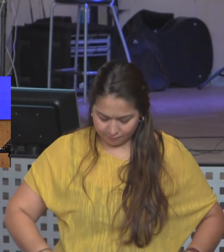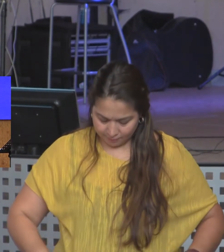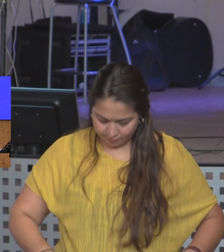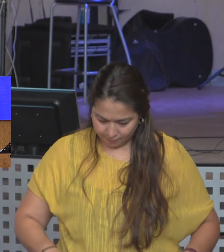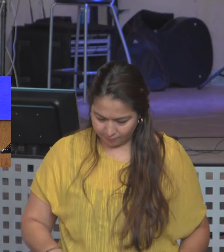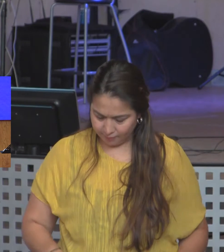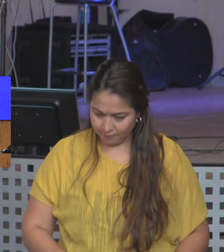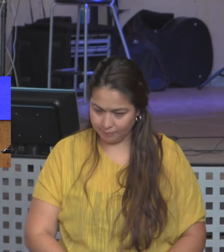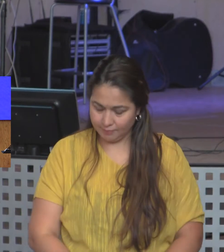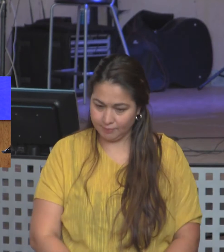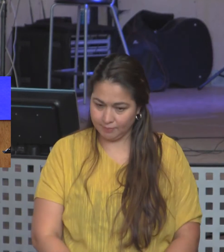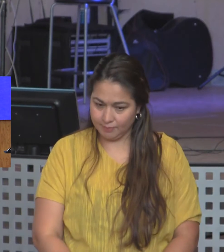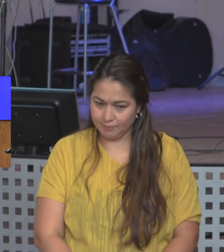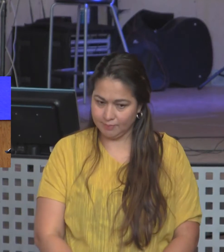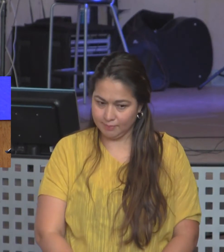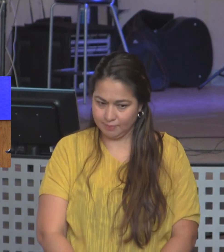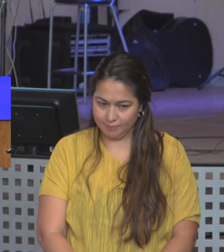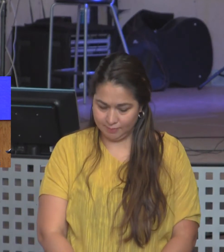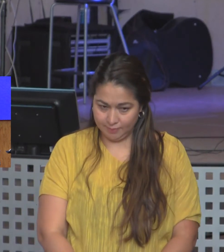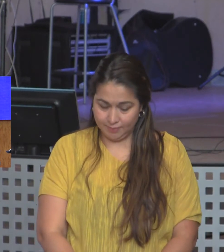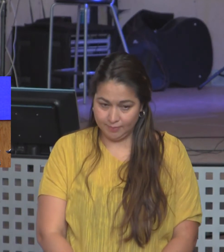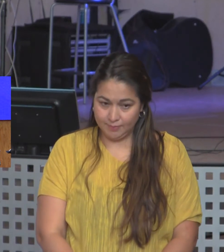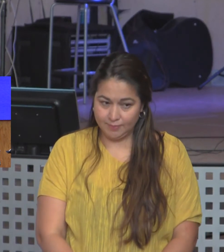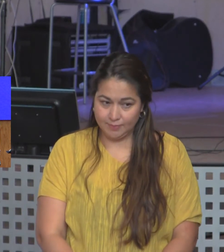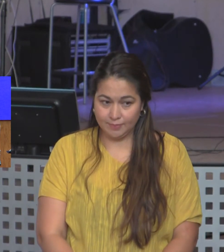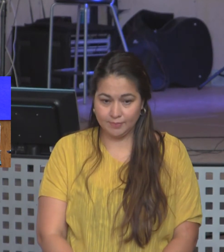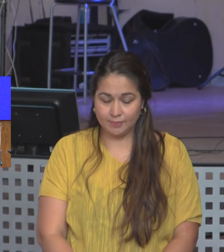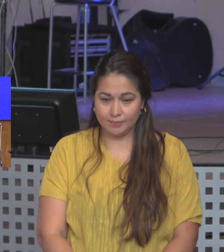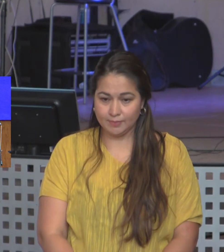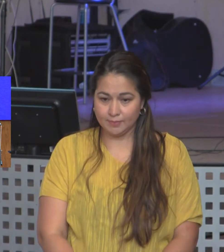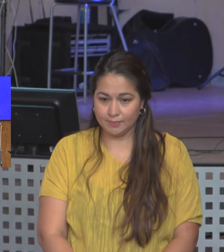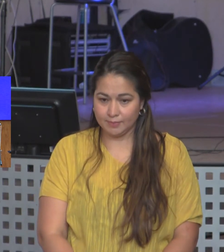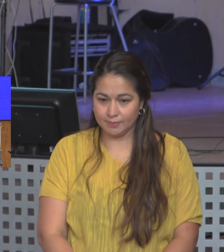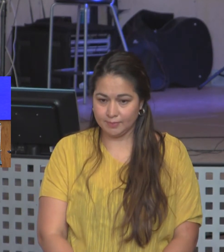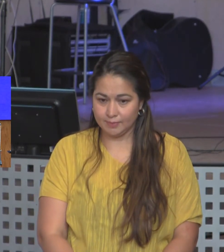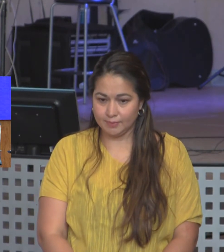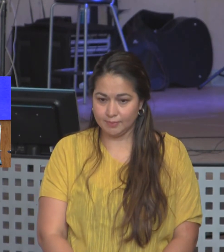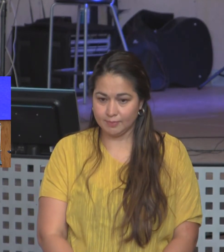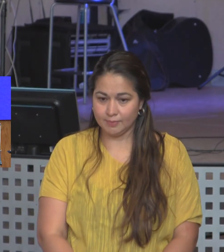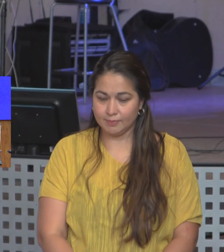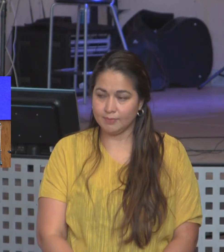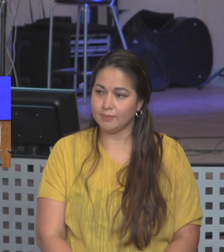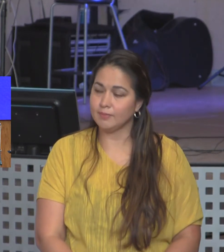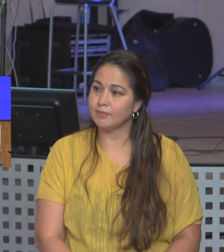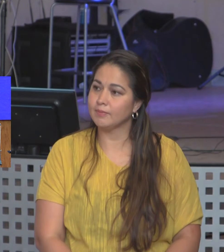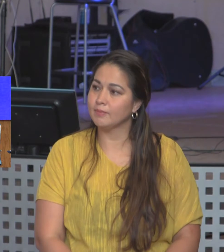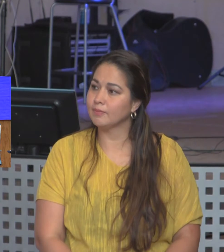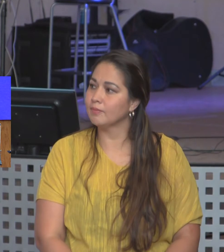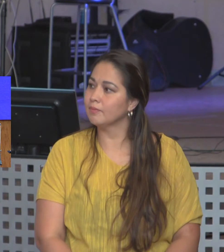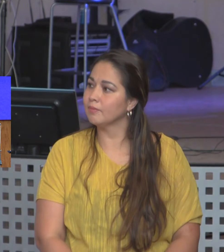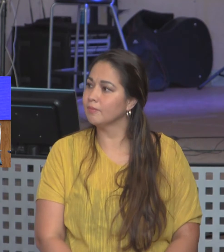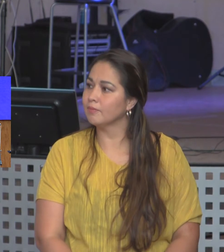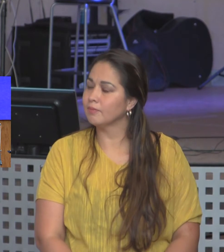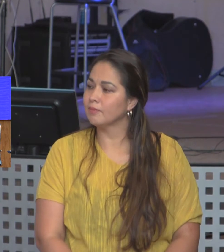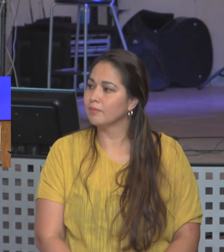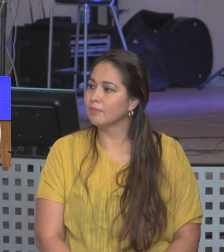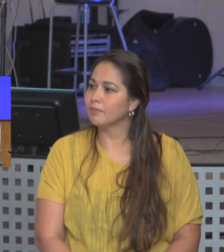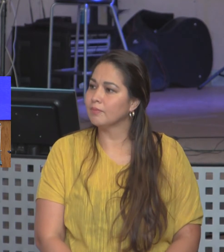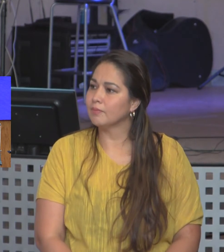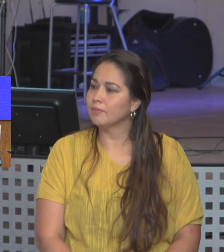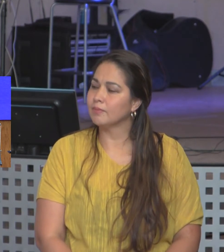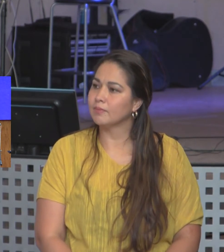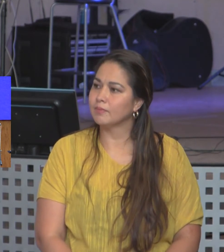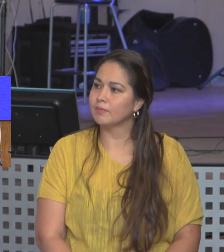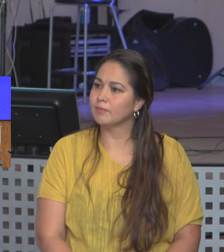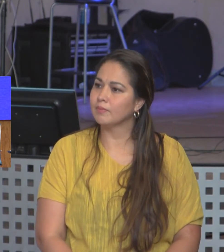¿qué va a ser de aquellos en este tiempo ¿Qué va a ser de aquellos